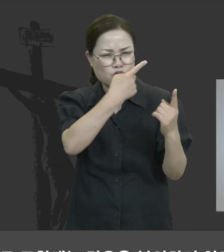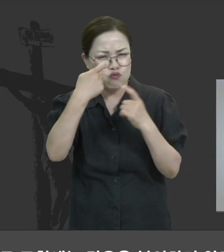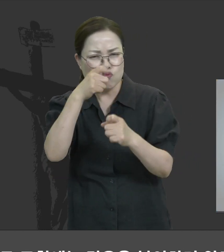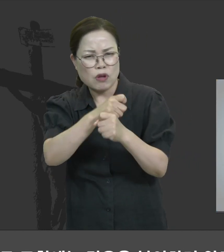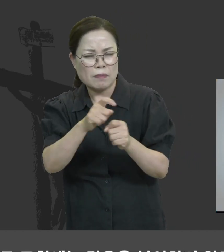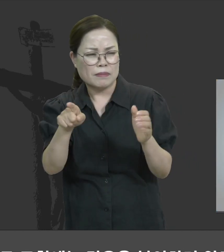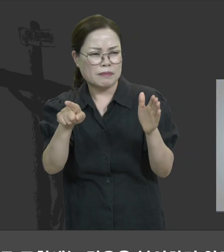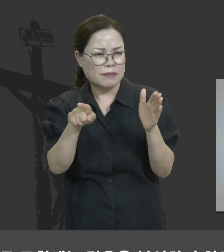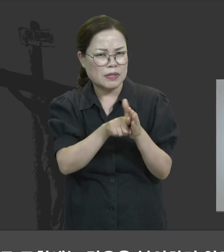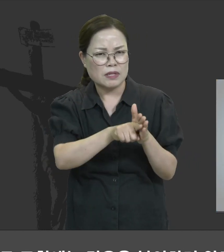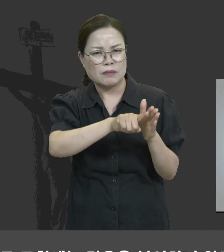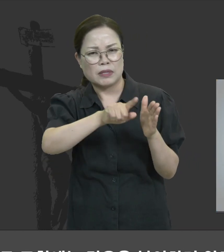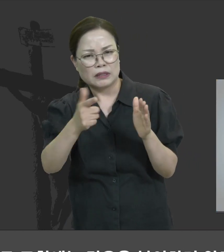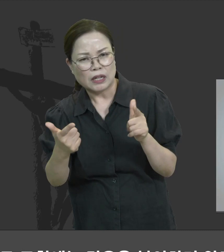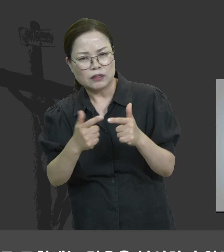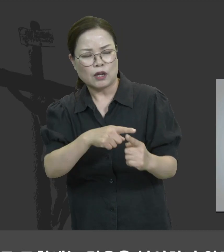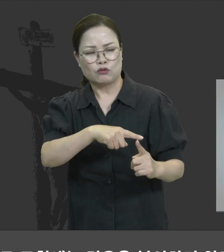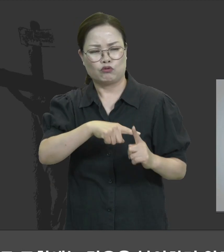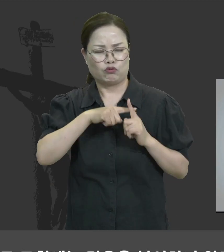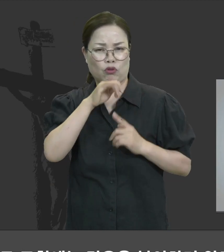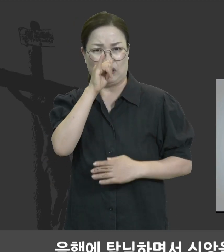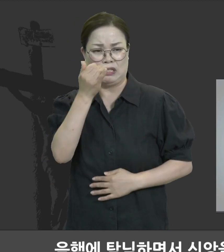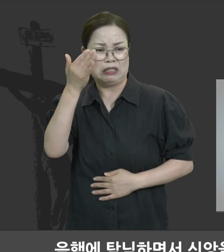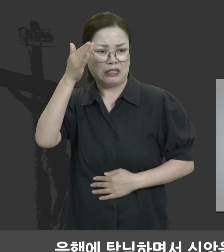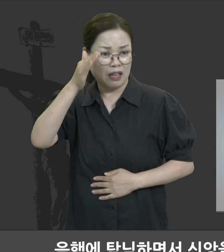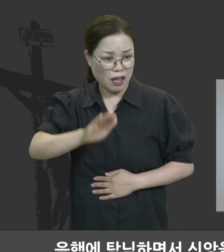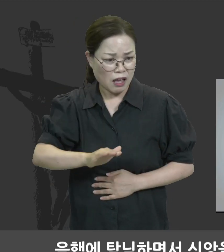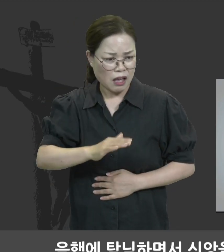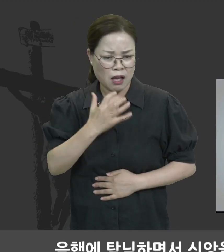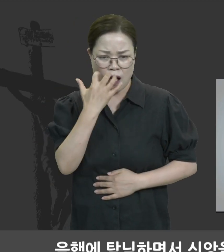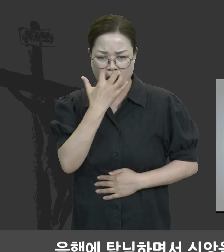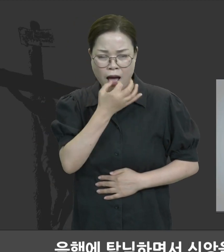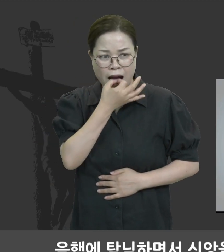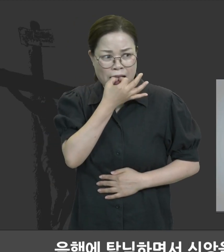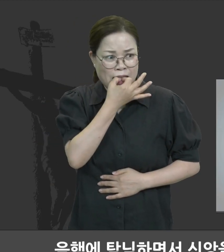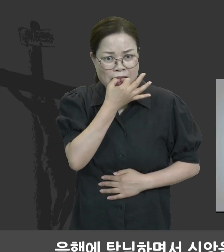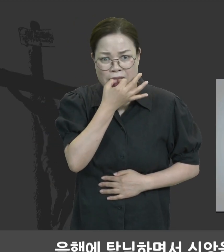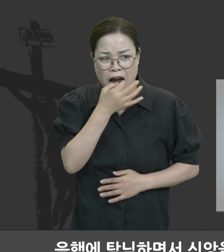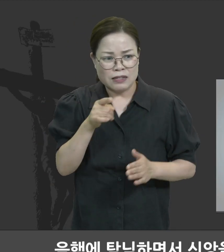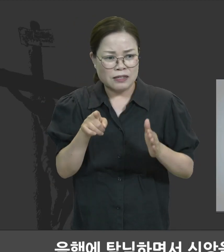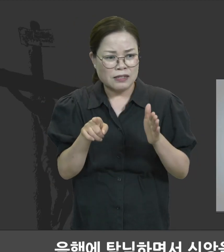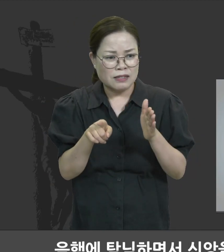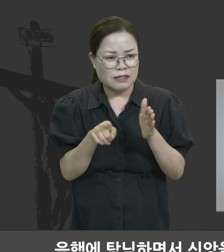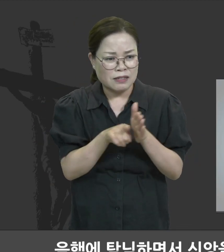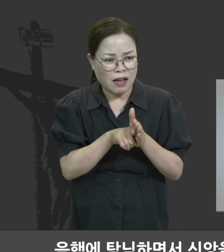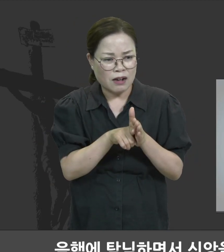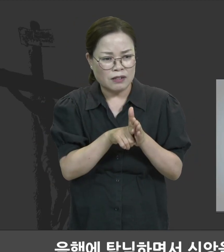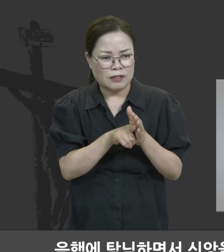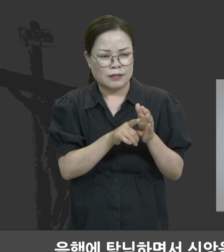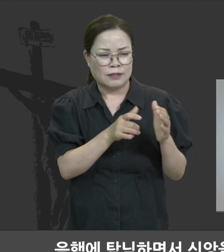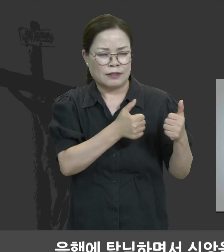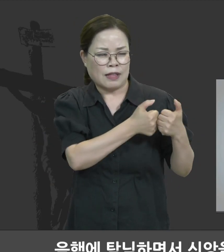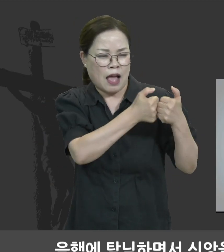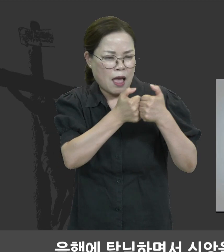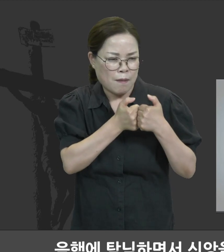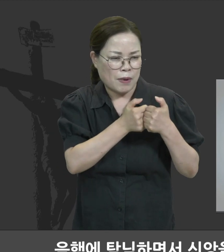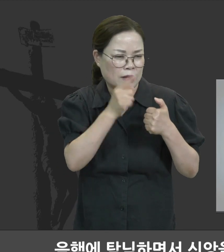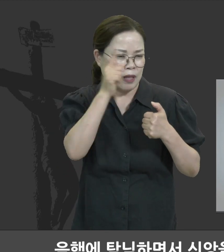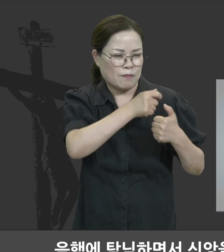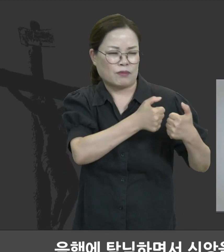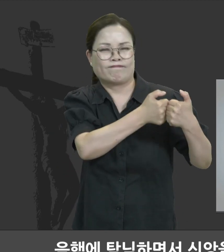부인하지 않고 순교를 당한 이들이 있는 반면 음행에 탐닉하면서 신앙을 유지할 수 있다고 타협하는